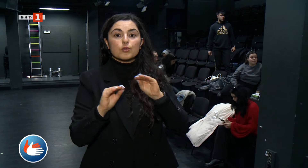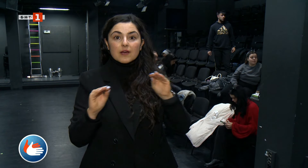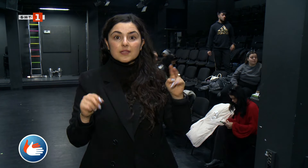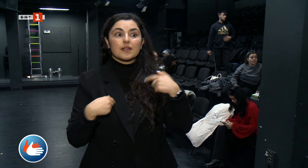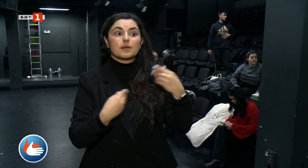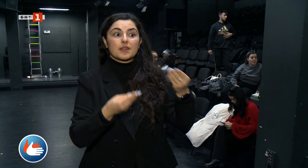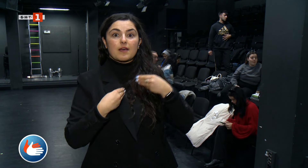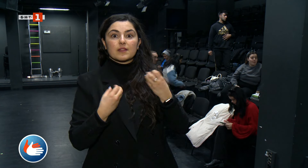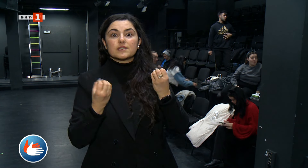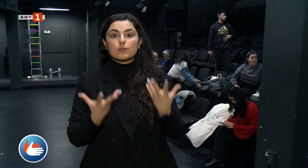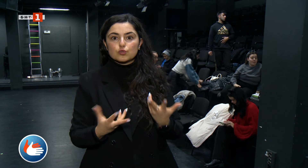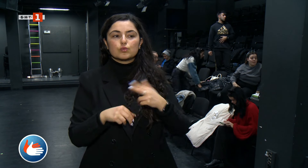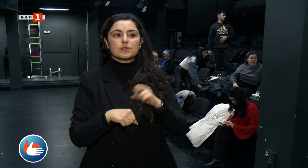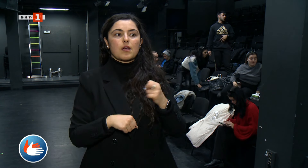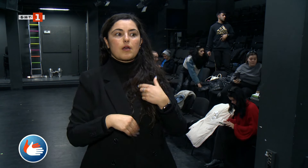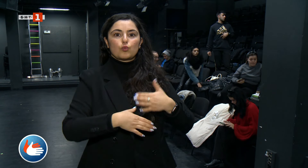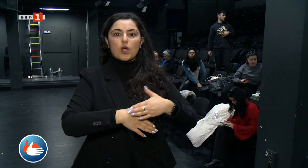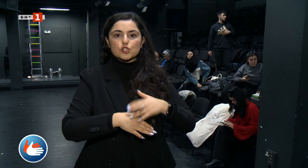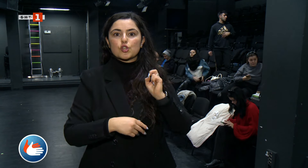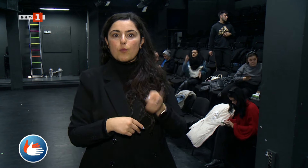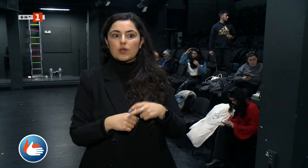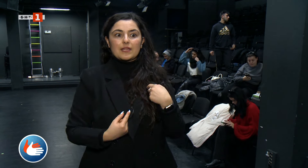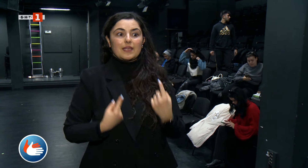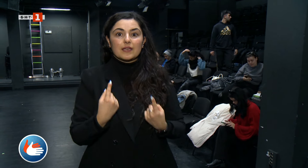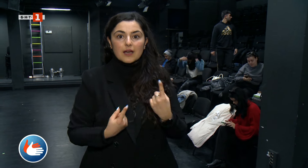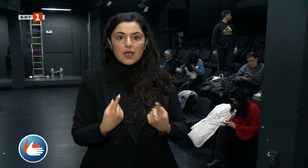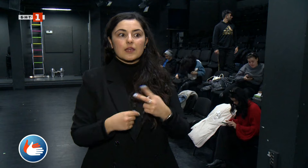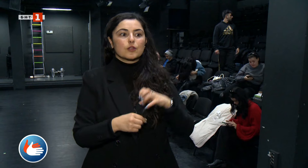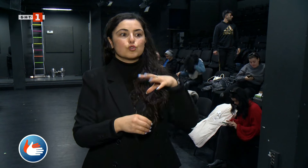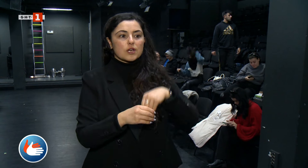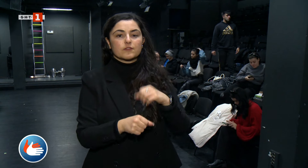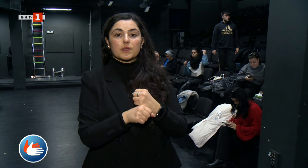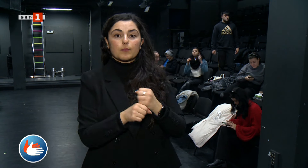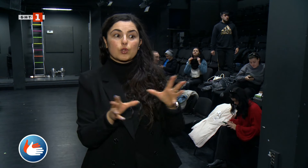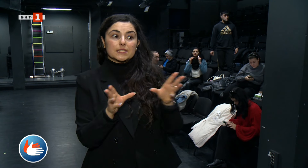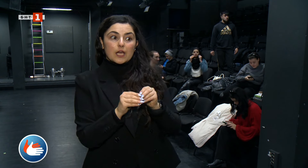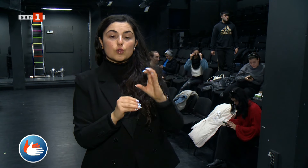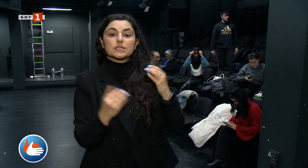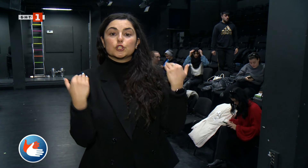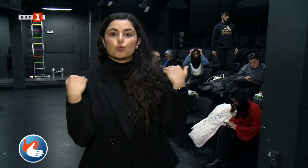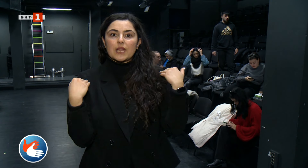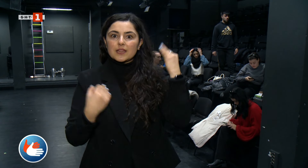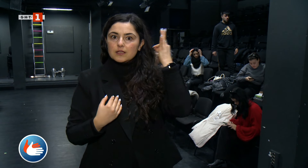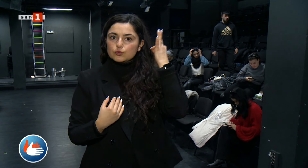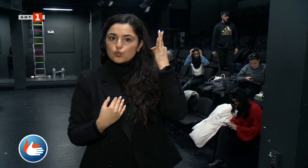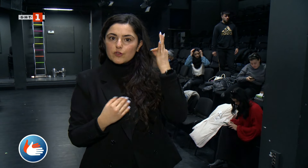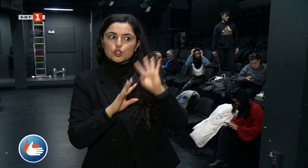Защото преподавателите ми дадоха възможност да докажа, че мога да бъда актриса, да участвам и да работя заедно с чуващи